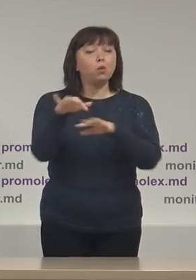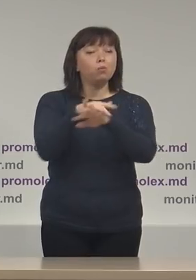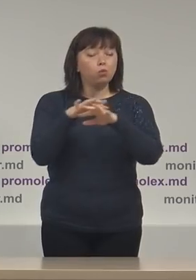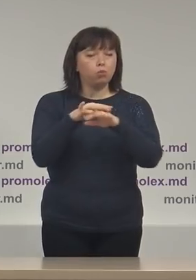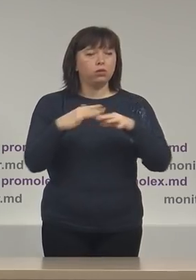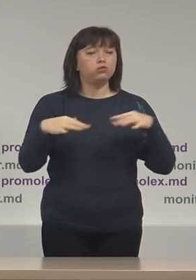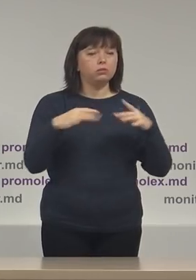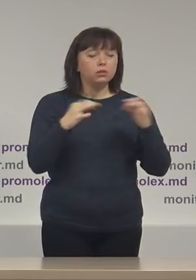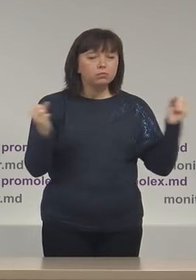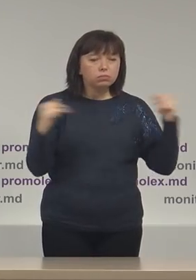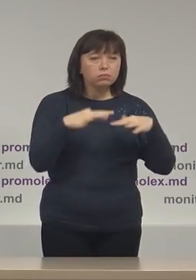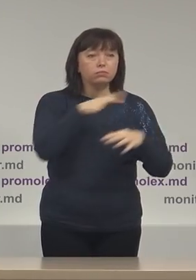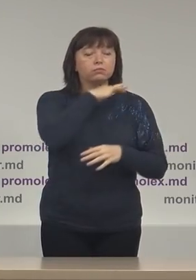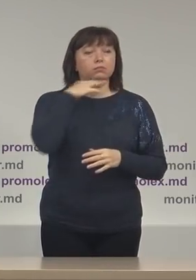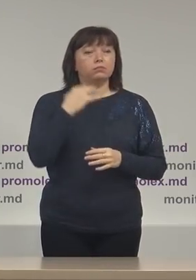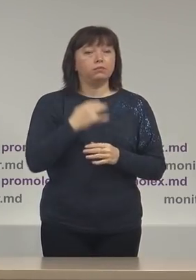aglomerații